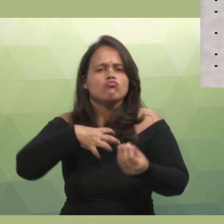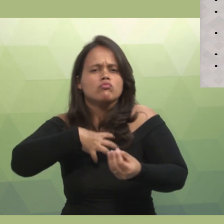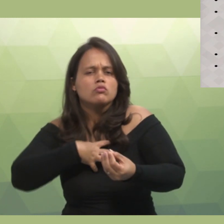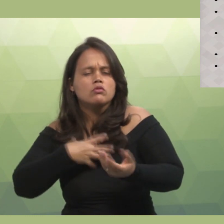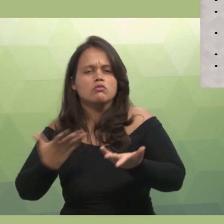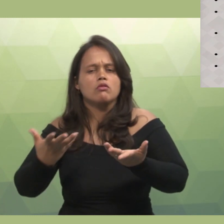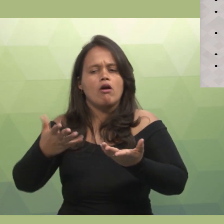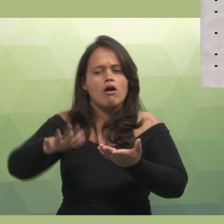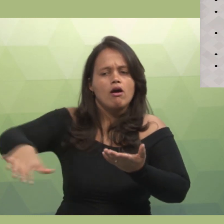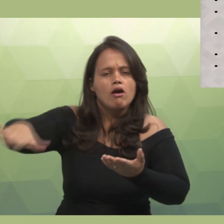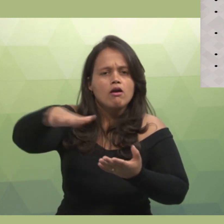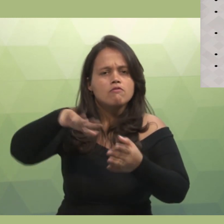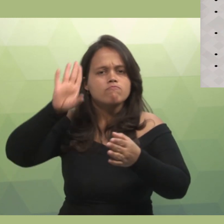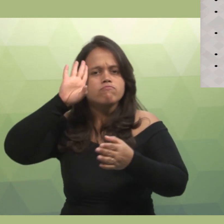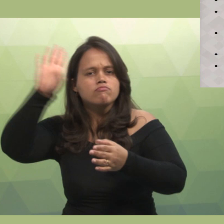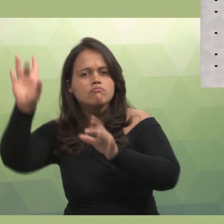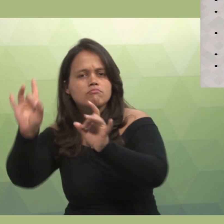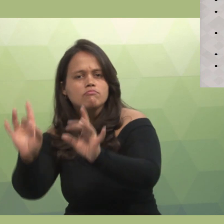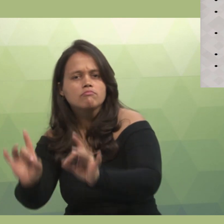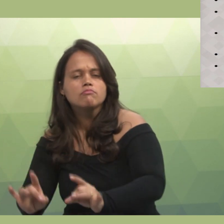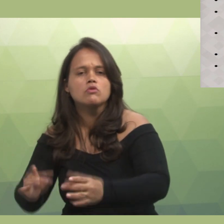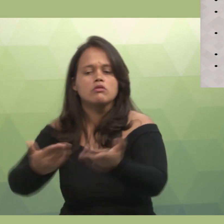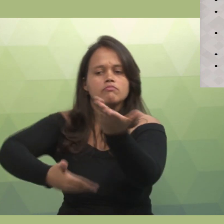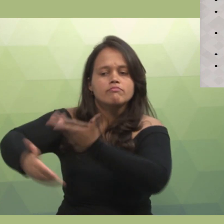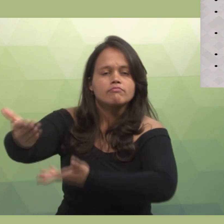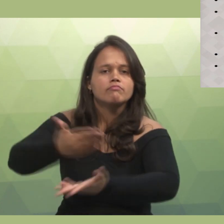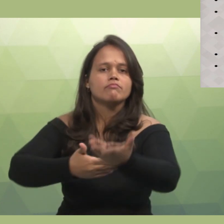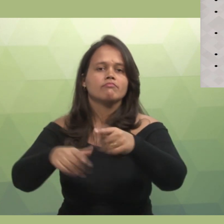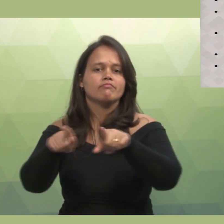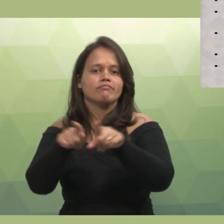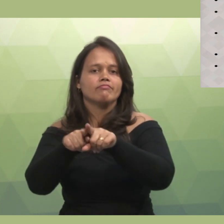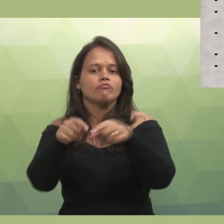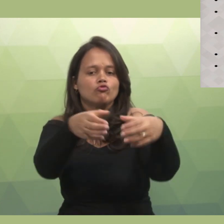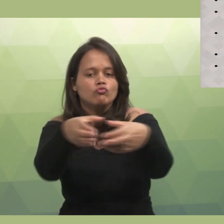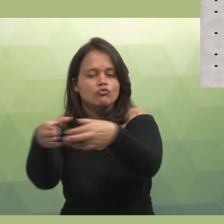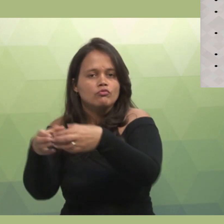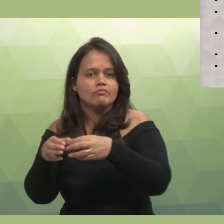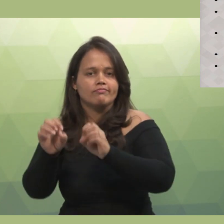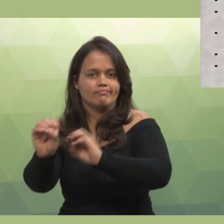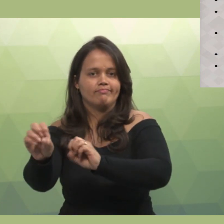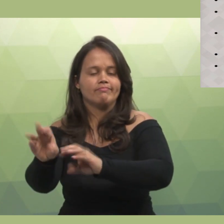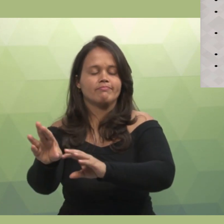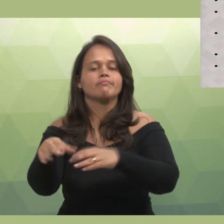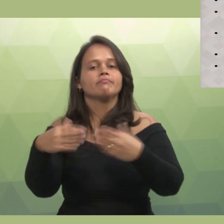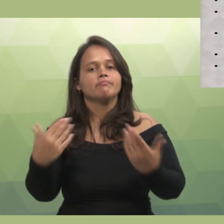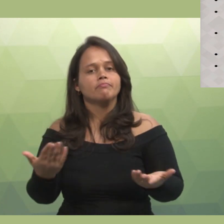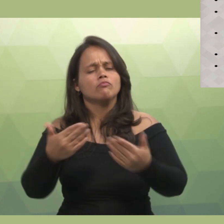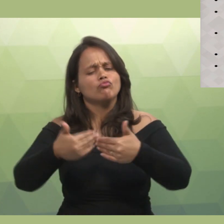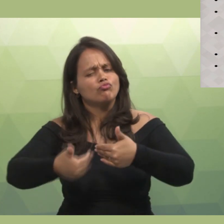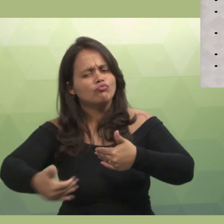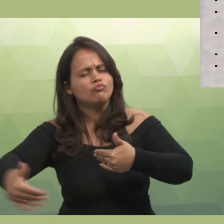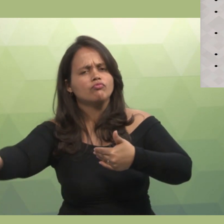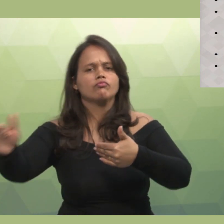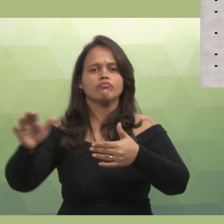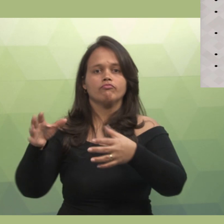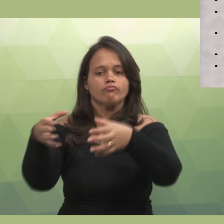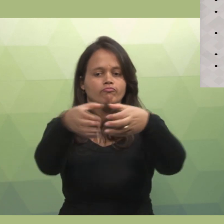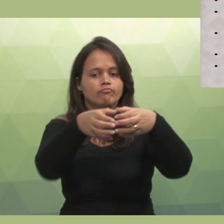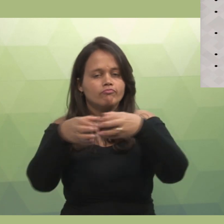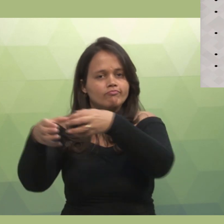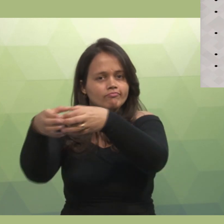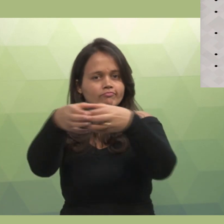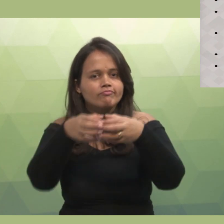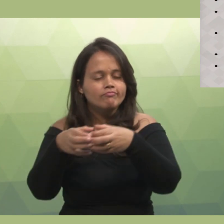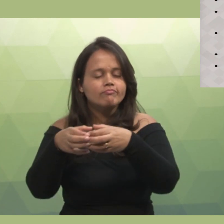de colaboração e modalidades de ensino. No decorrer do estudo sobre as modalidades de ensino, você